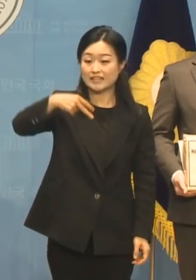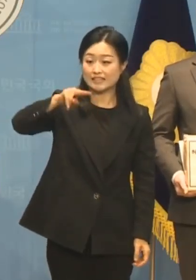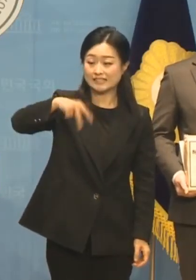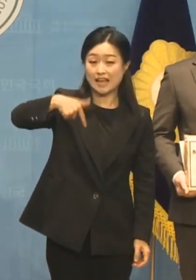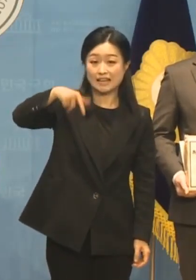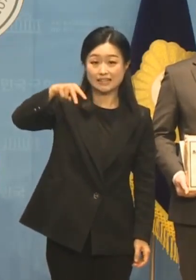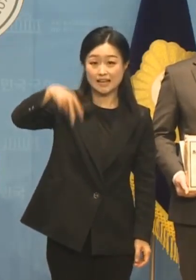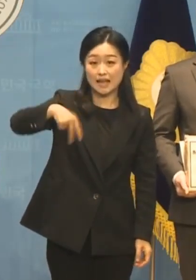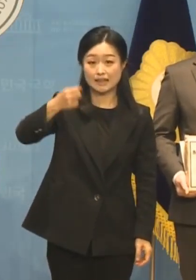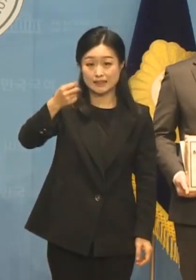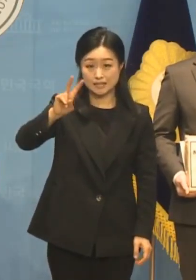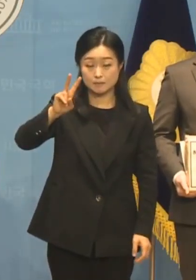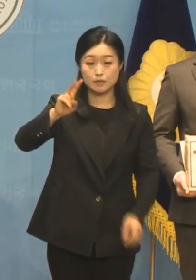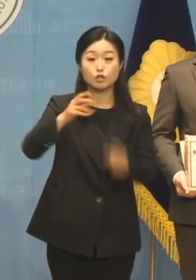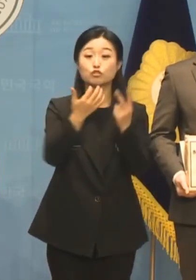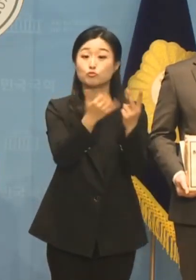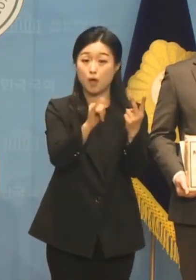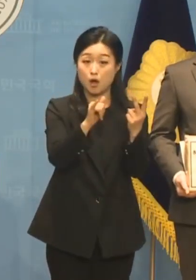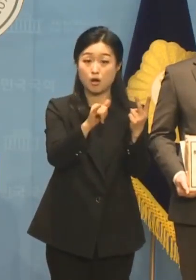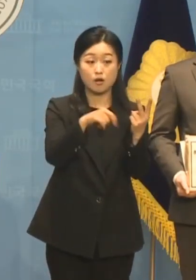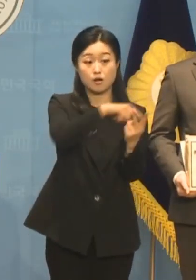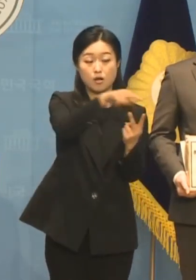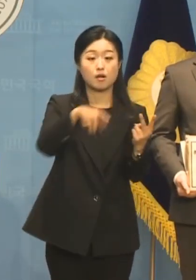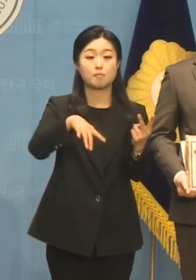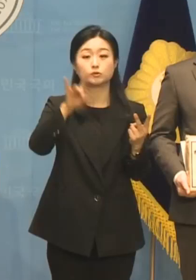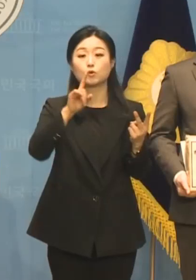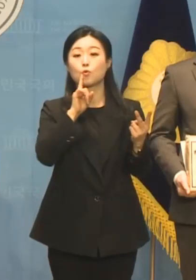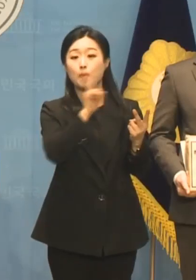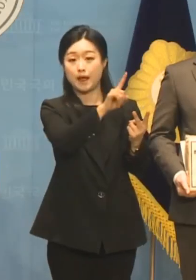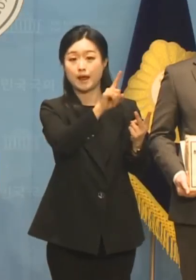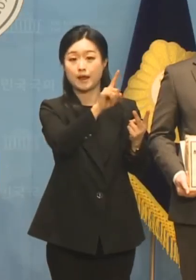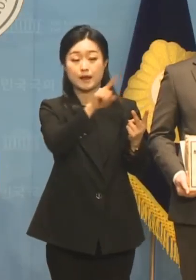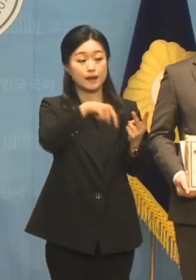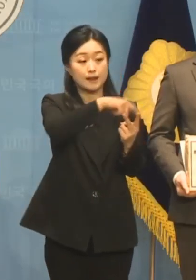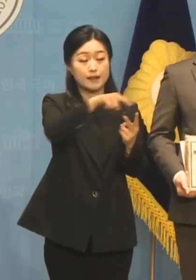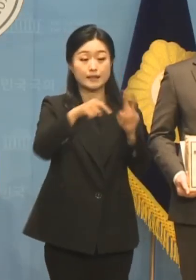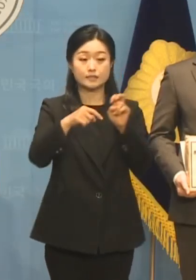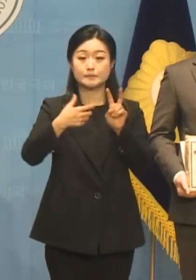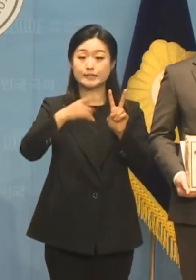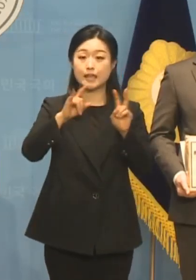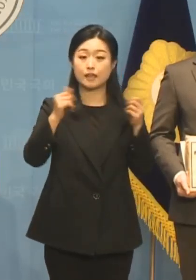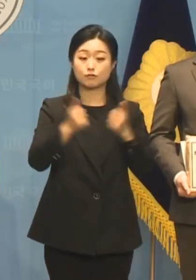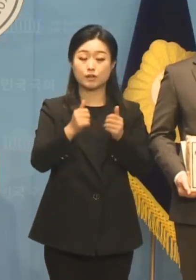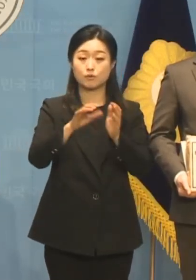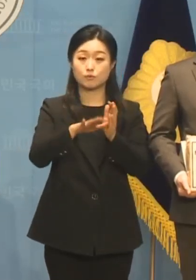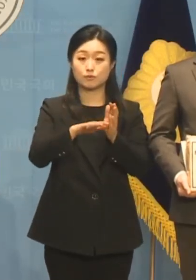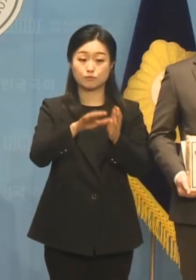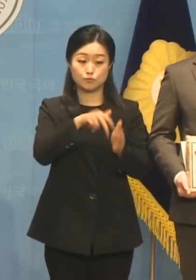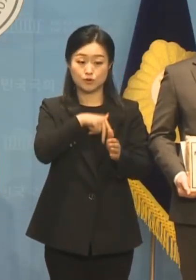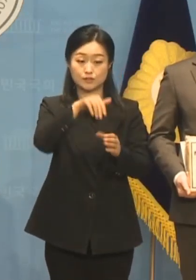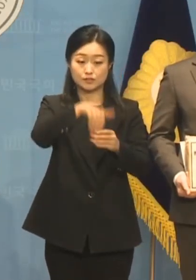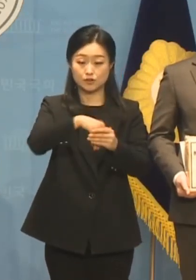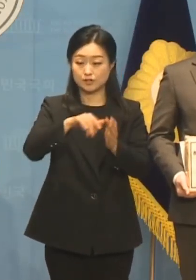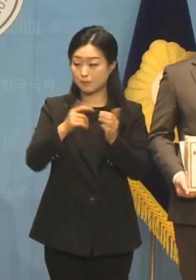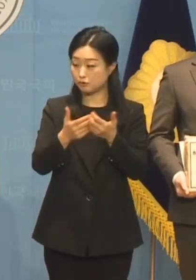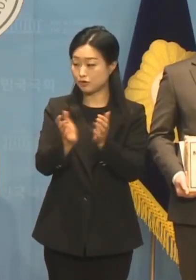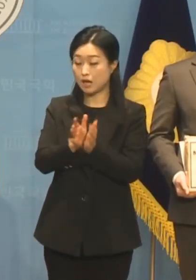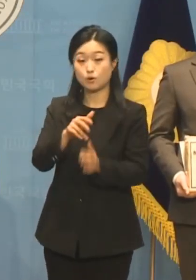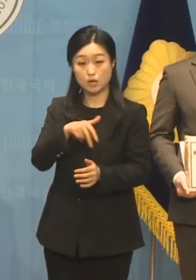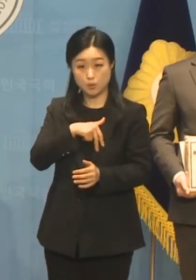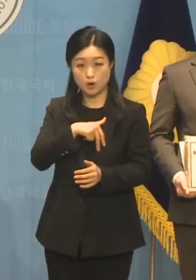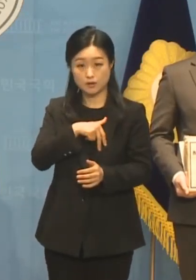운영자 총 2명을 우선 고발합니다. 이들은 제22대 총선에서 당선된 더불어민주당